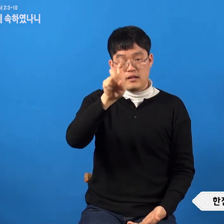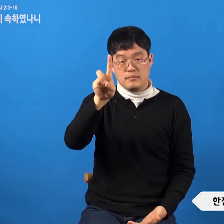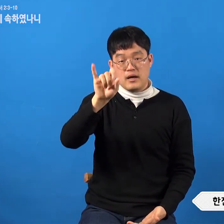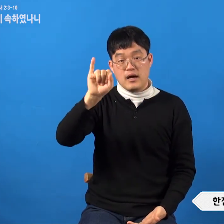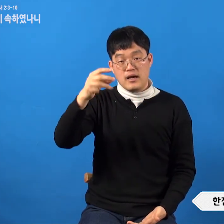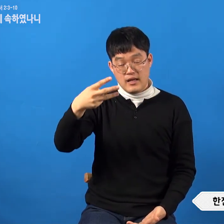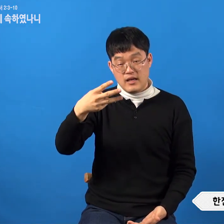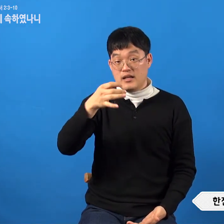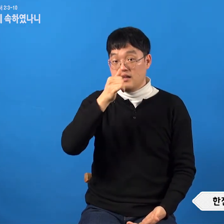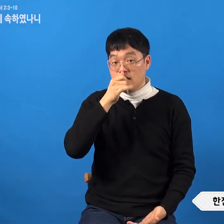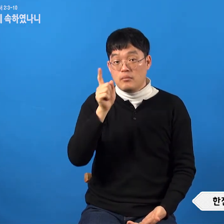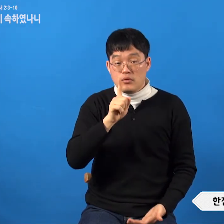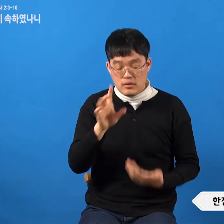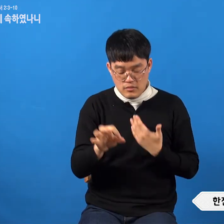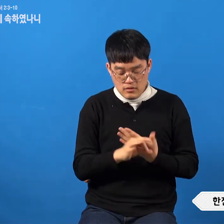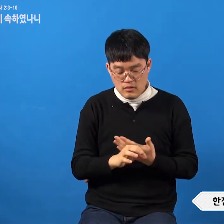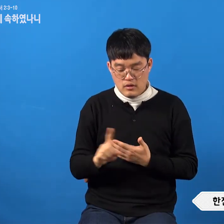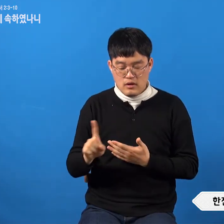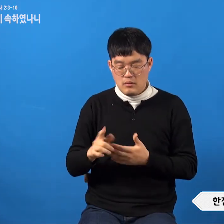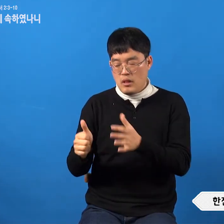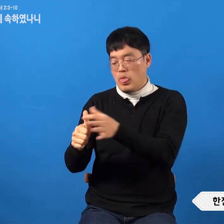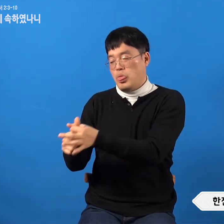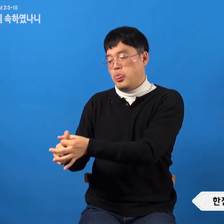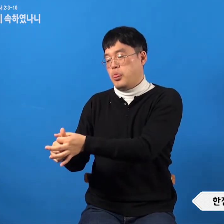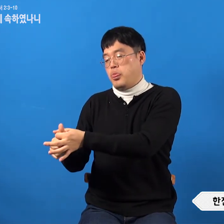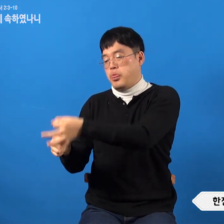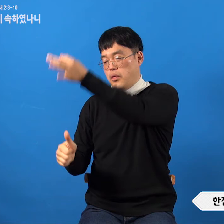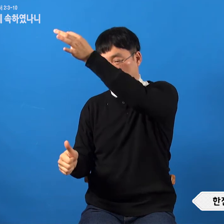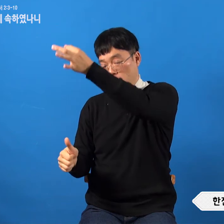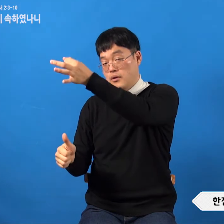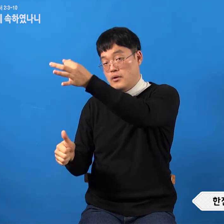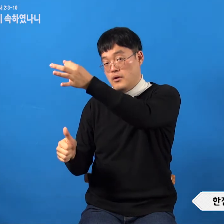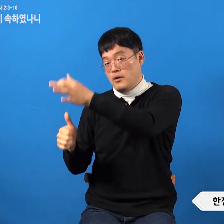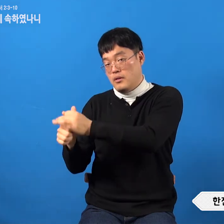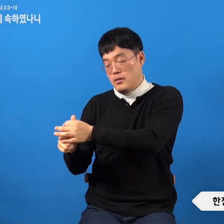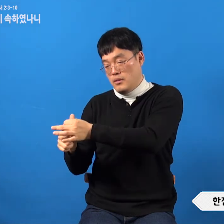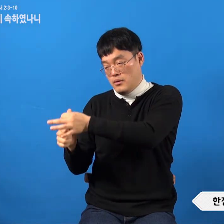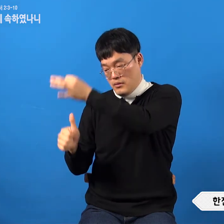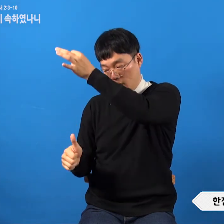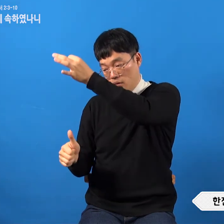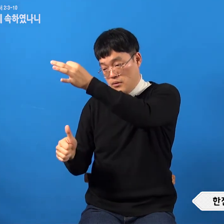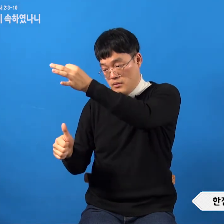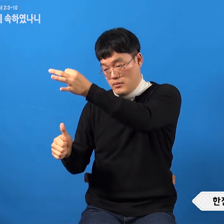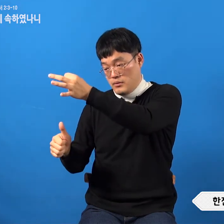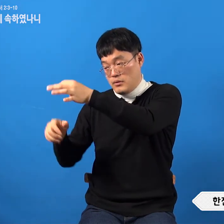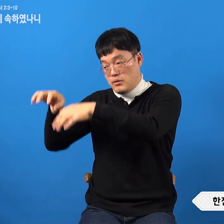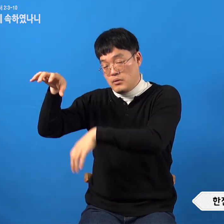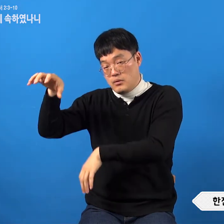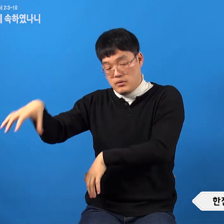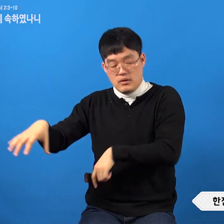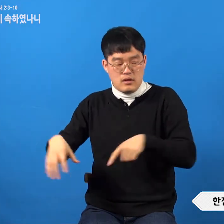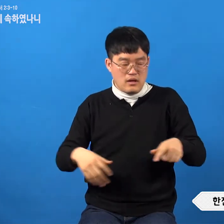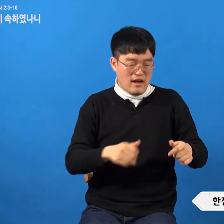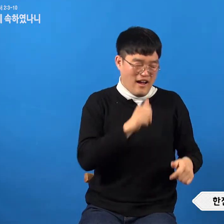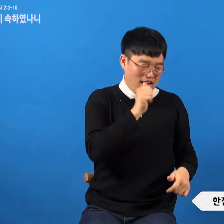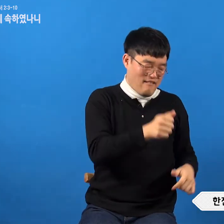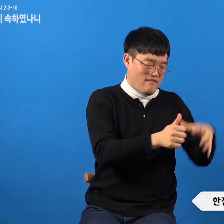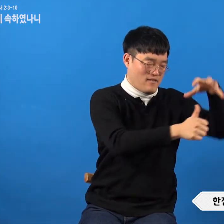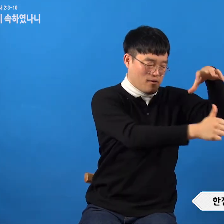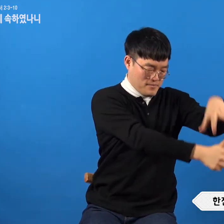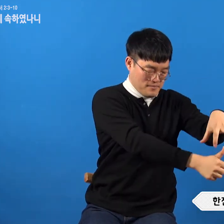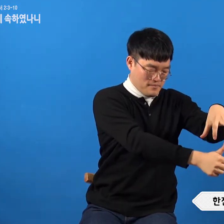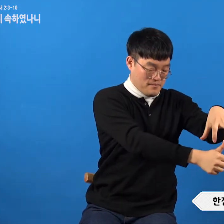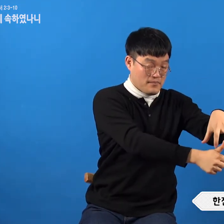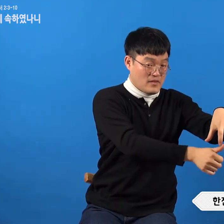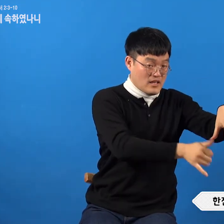이 사형수가 갇혀있는 감방에서부터 사형장까지 그 길에 초록색 깔개가 쭉